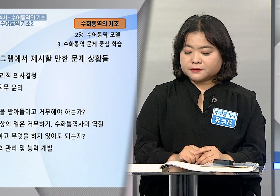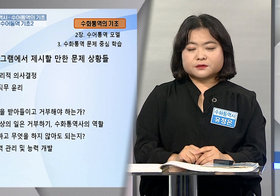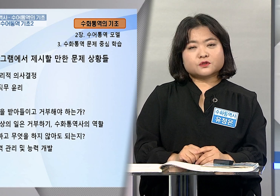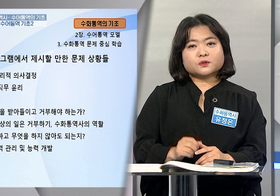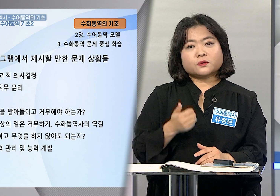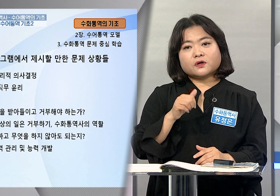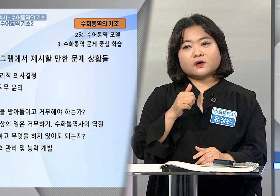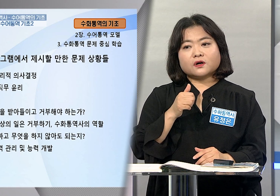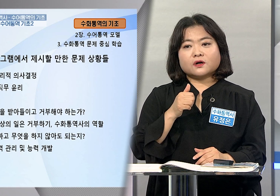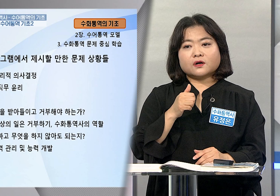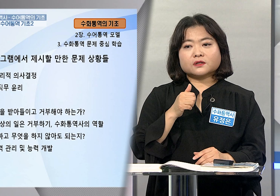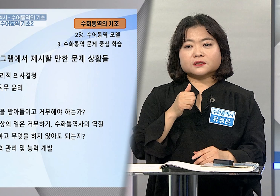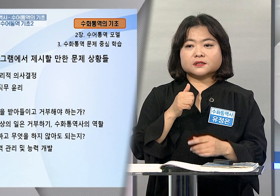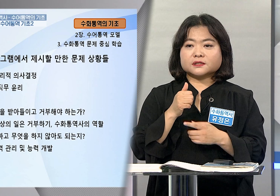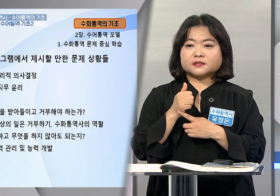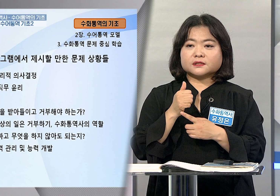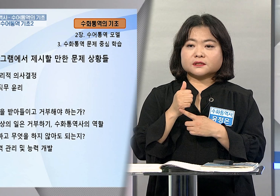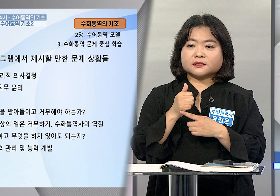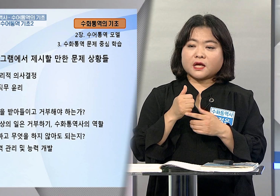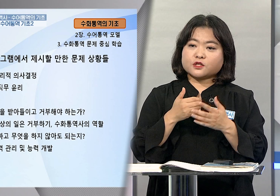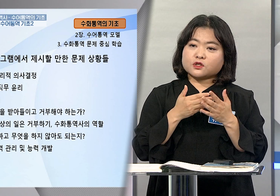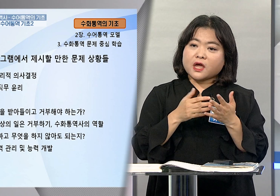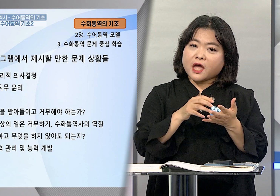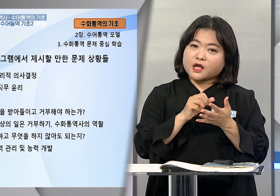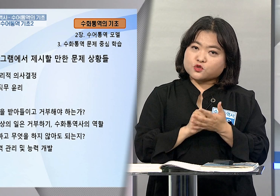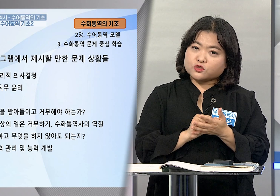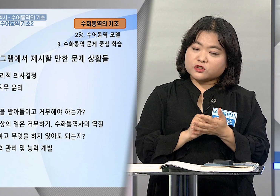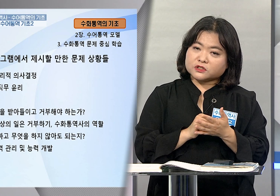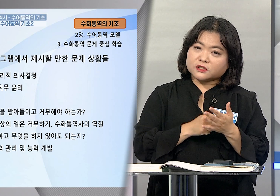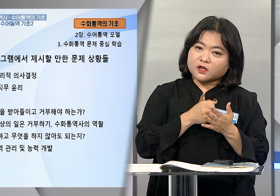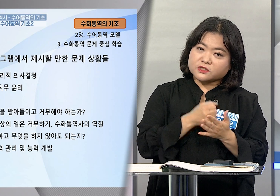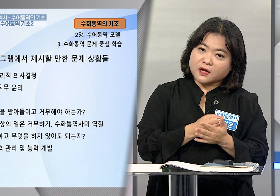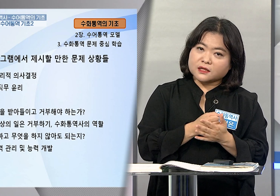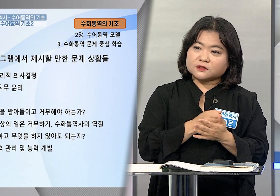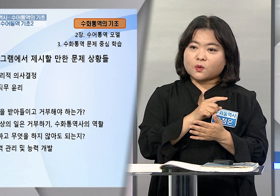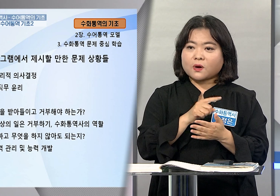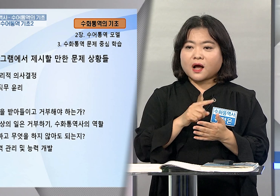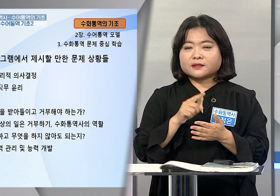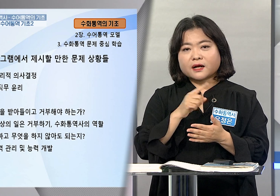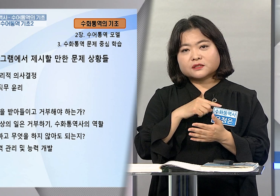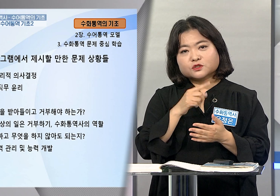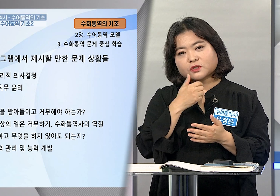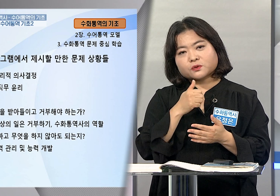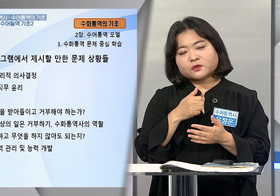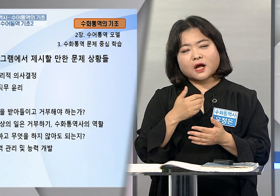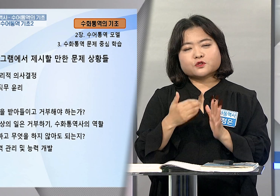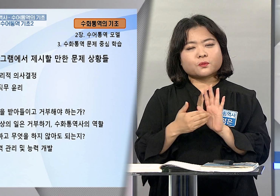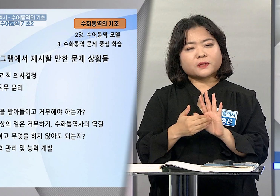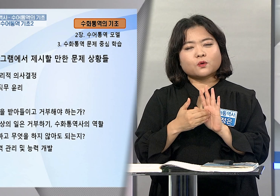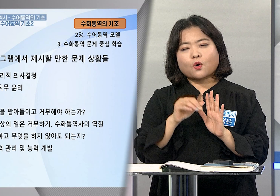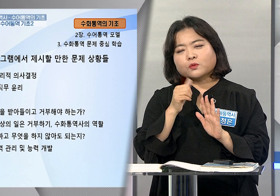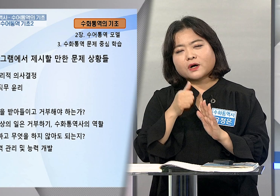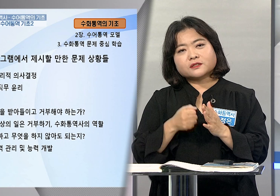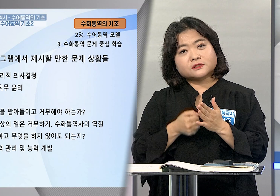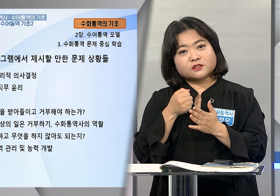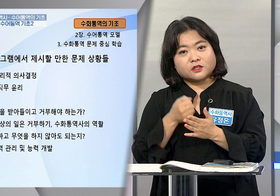수화 통역을 해주는 것을 결정하는 것과 내가 그 수화 통역을 할 수 없다고 거부하는 것을